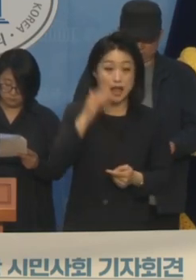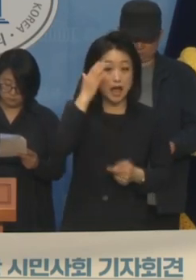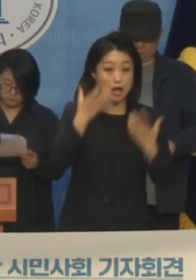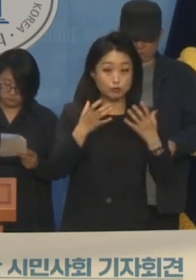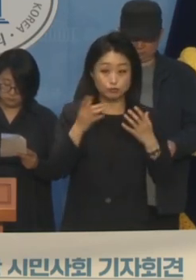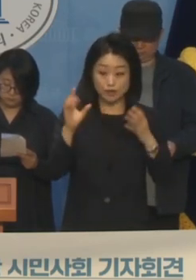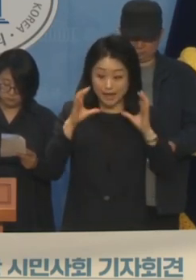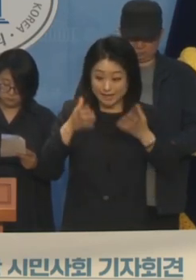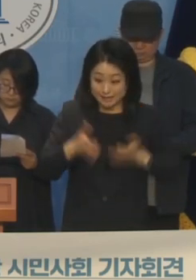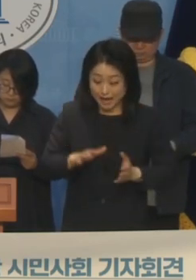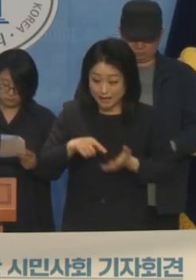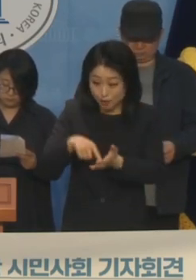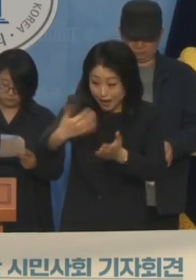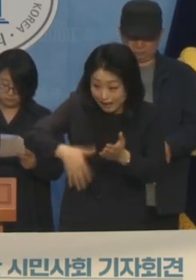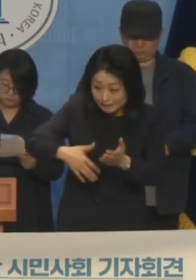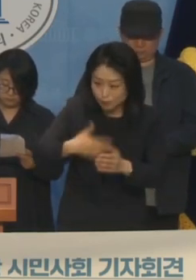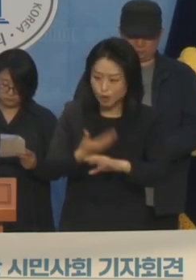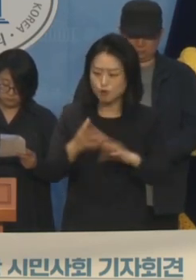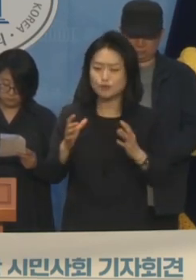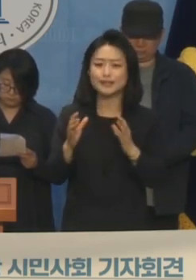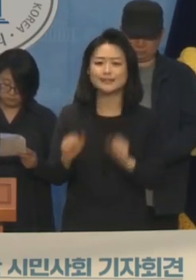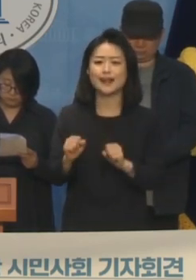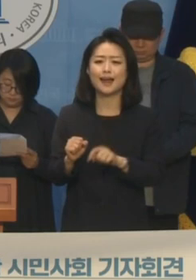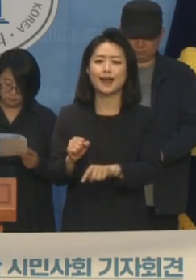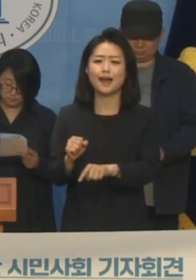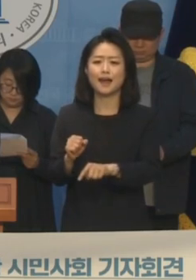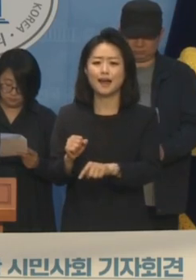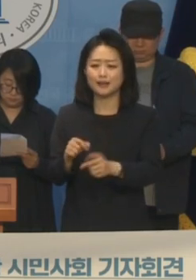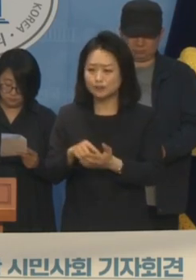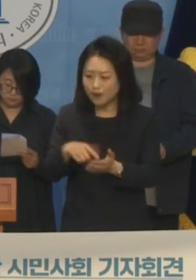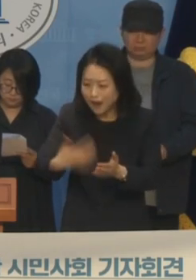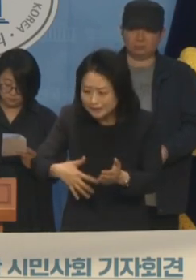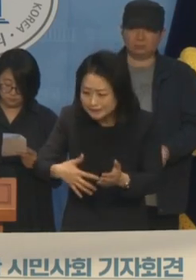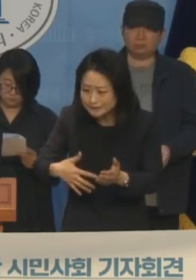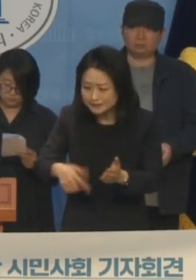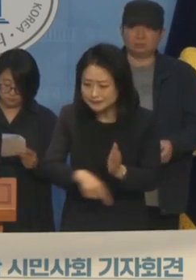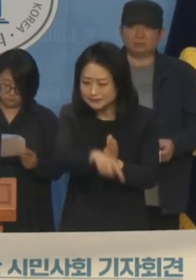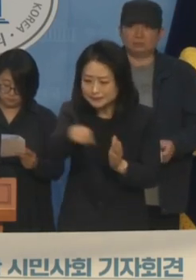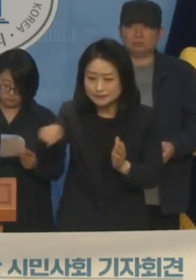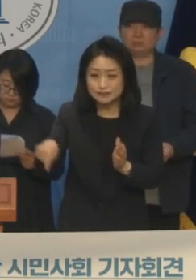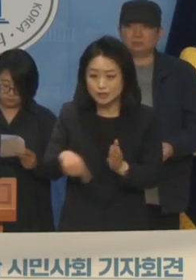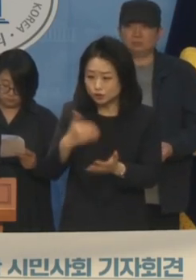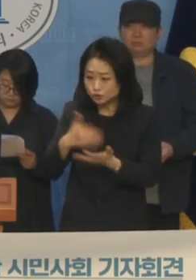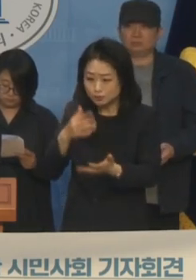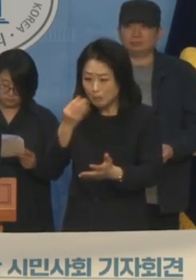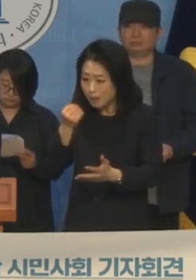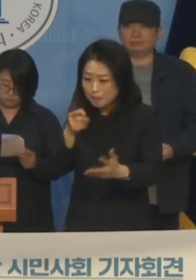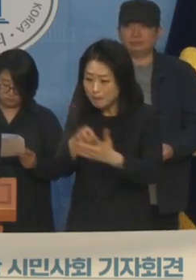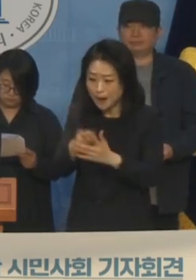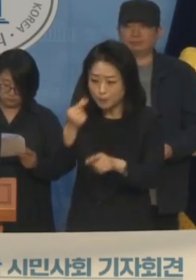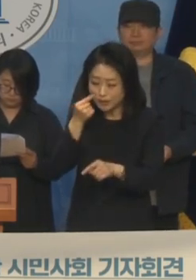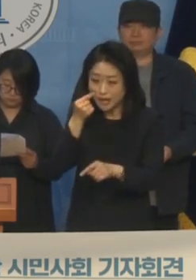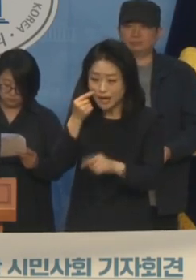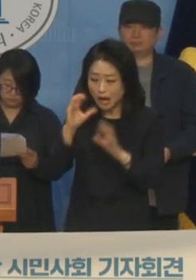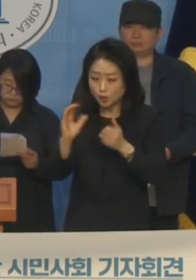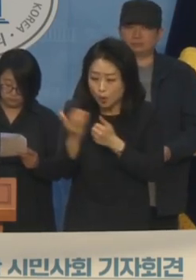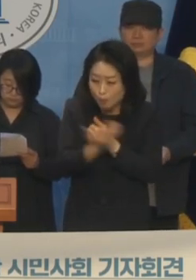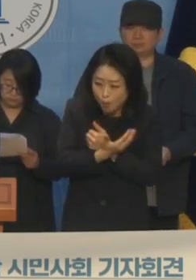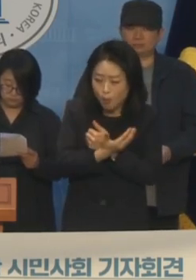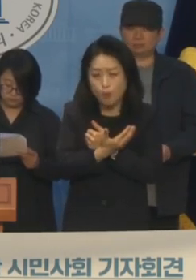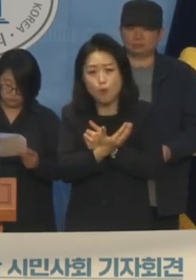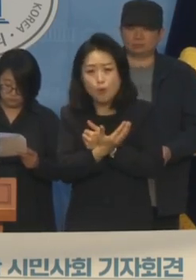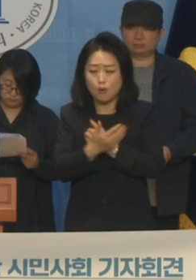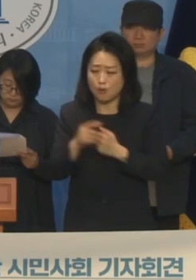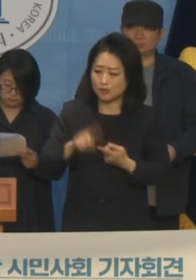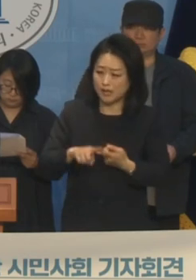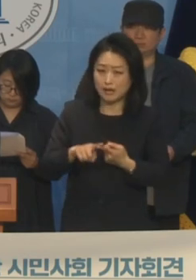어디에도 출생이 등록되지 못한 아동들이 살아있는 국가였고 그들의 존재를 온전히 파악하지도 못한 채 아동 보호의 당위를